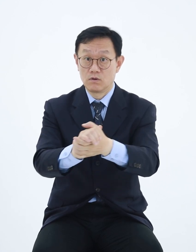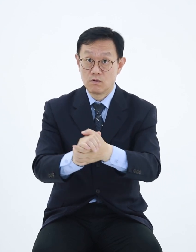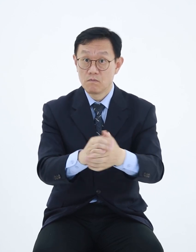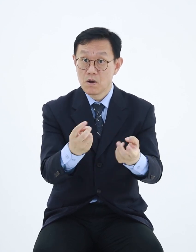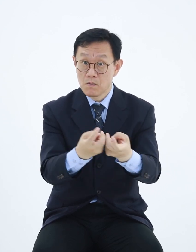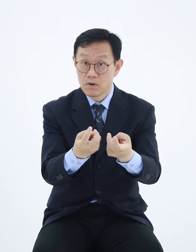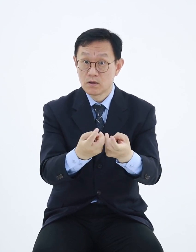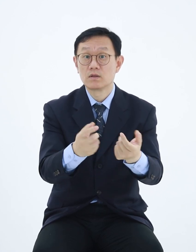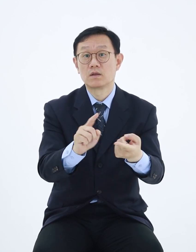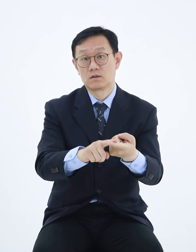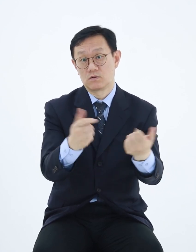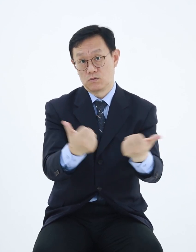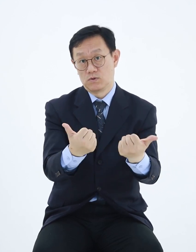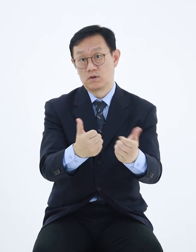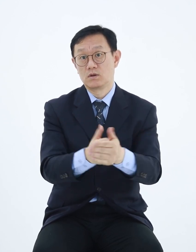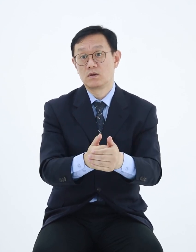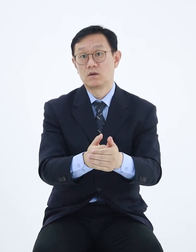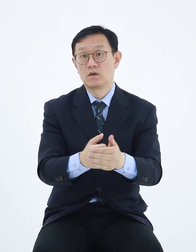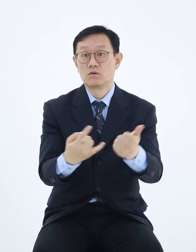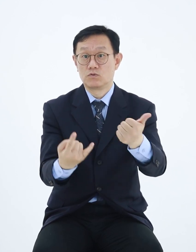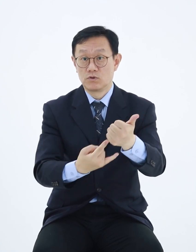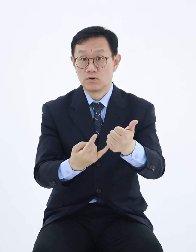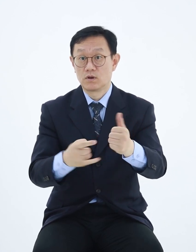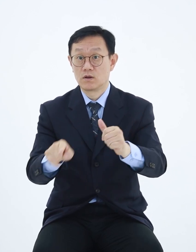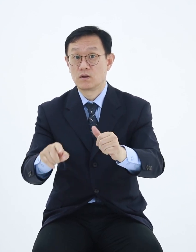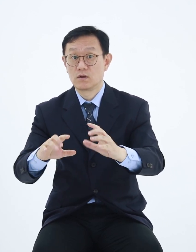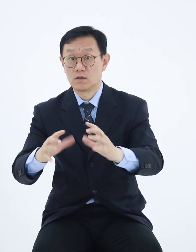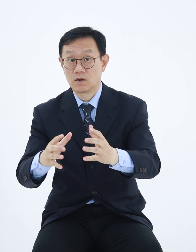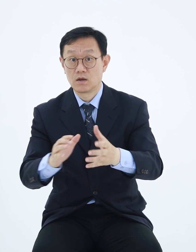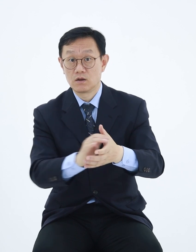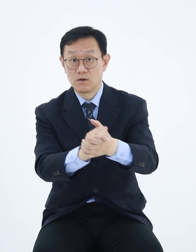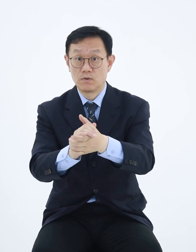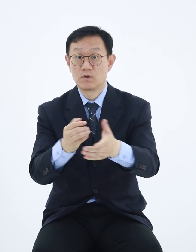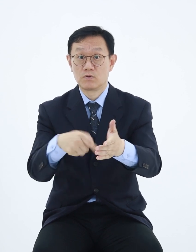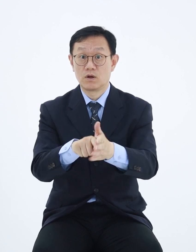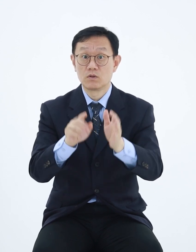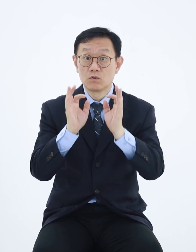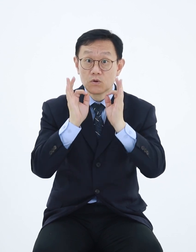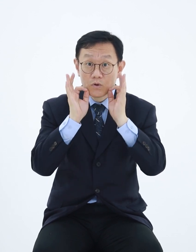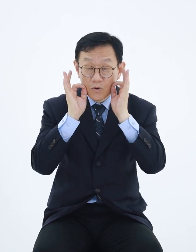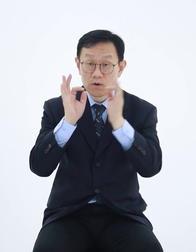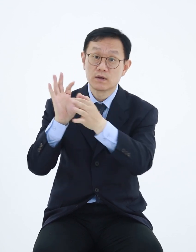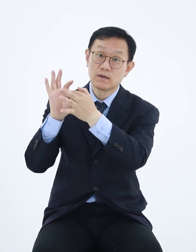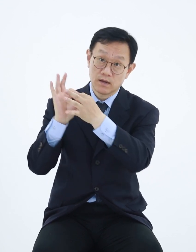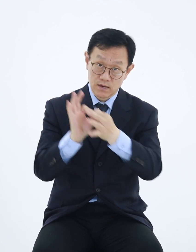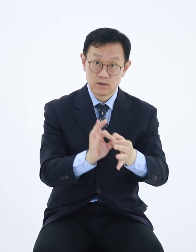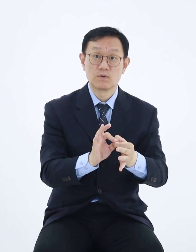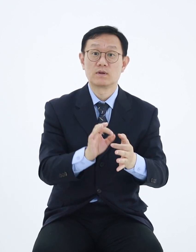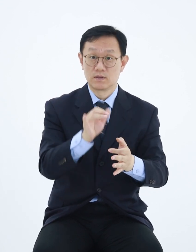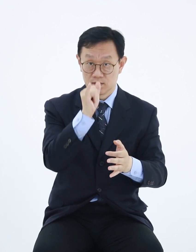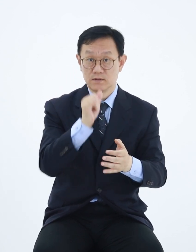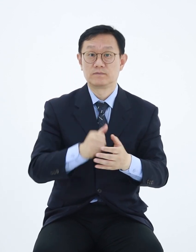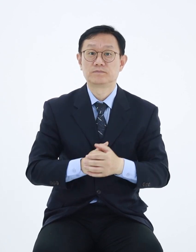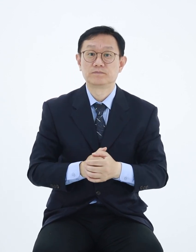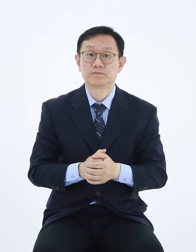논의합니다. 이처럼 위원회와 당사국들의 협약 이행을 위한 노력은 지금 이 순간에도 계속되고 있습니다.